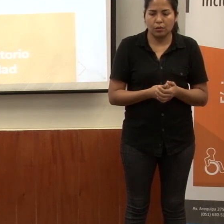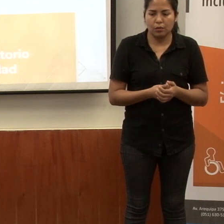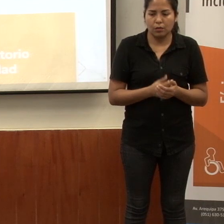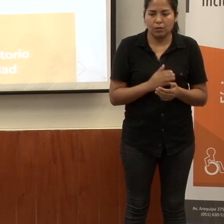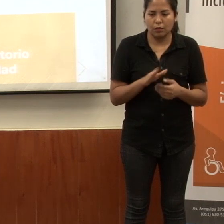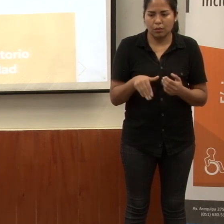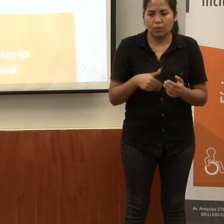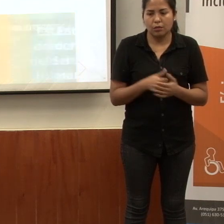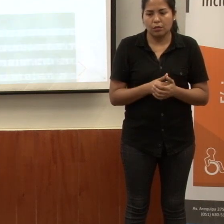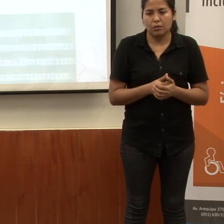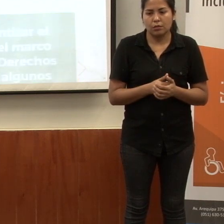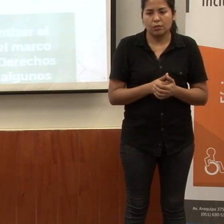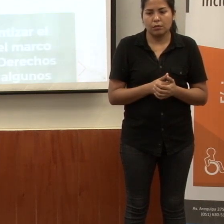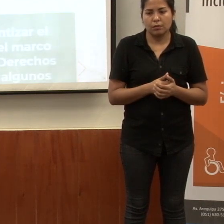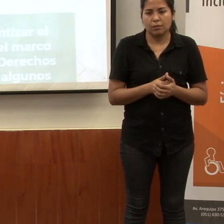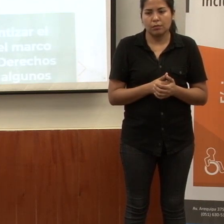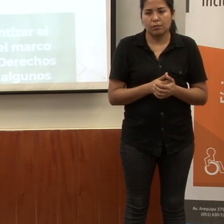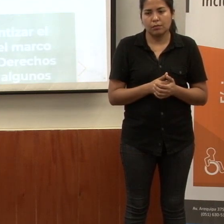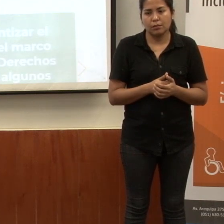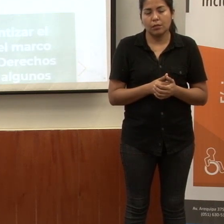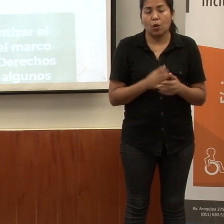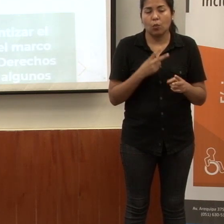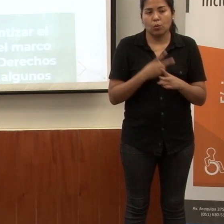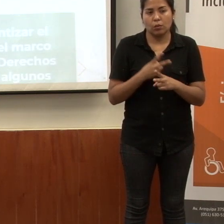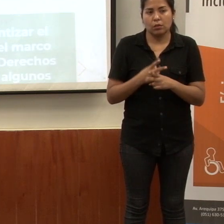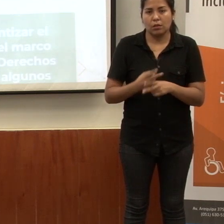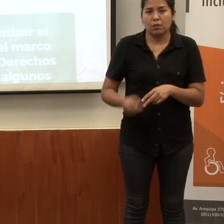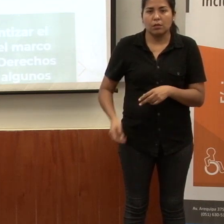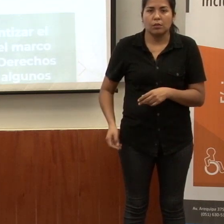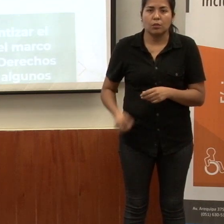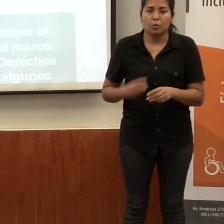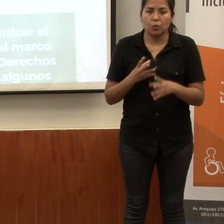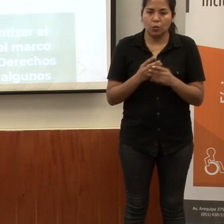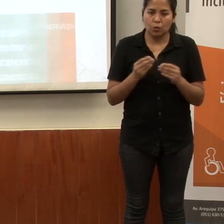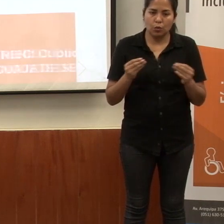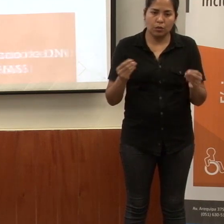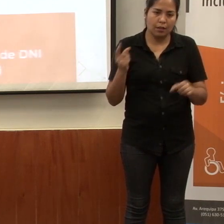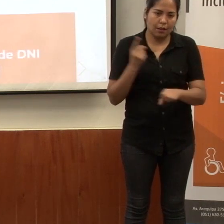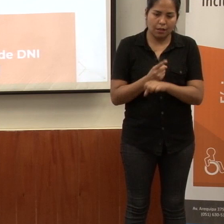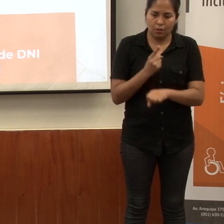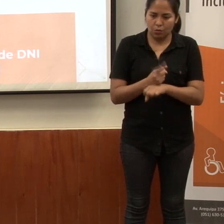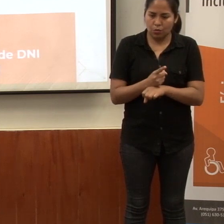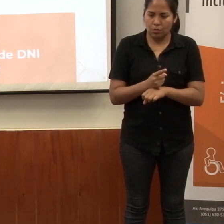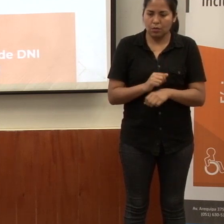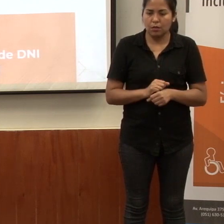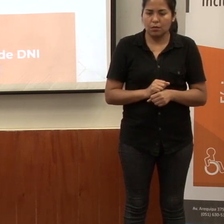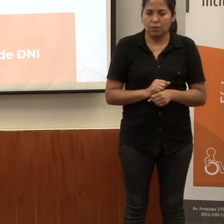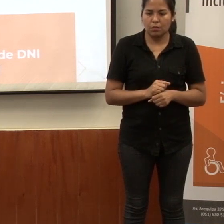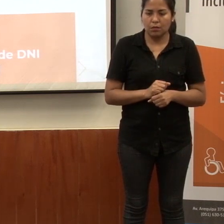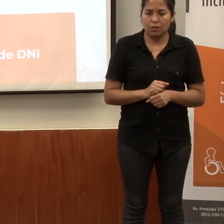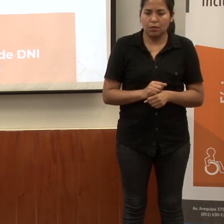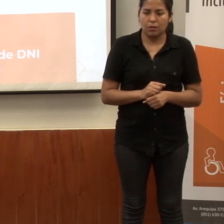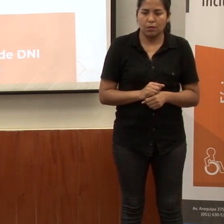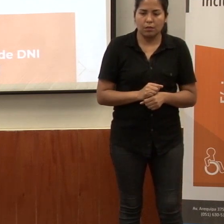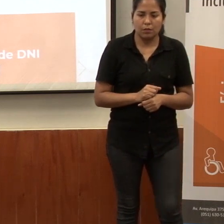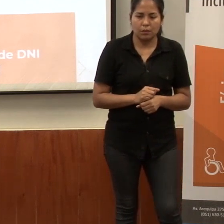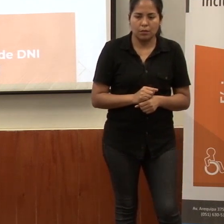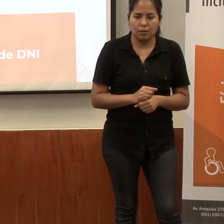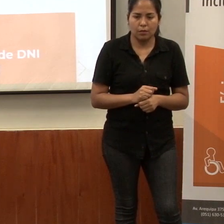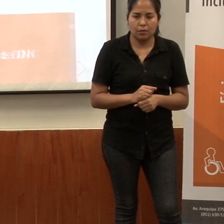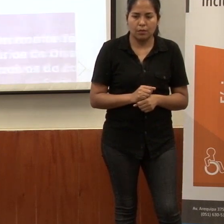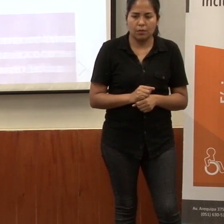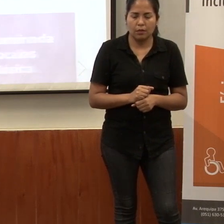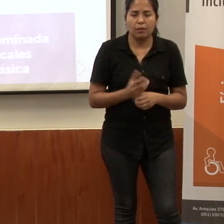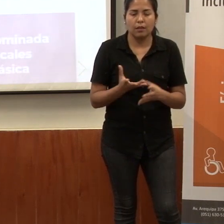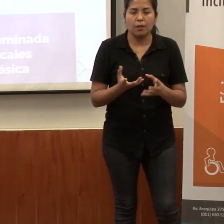pocos. Entonces, tenemos que tener mucho cuidado. Ya tenemos muchas denuncias en ese sentido. Estamos tratando de hacer comité de